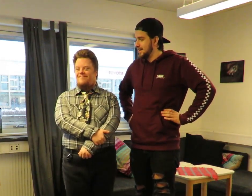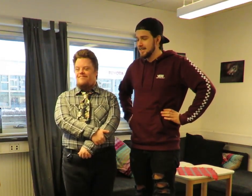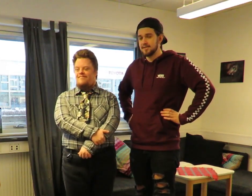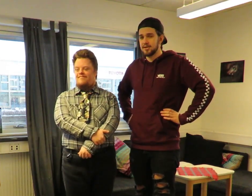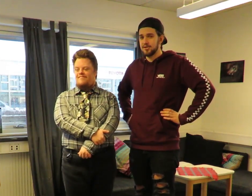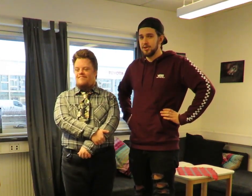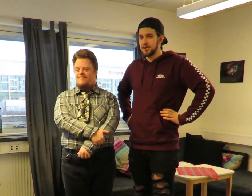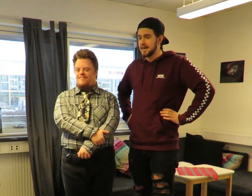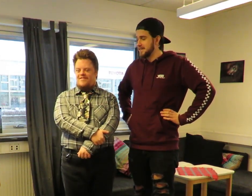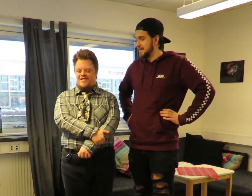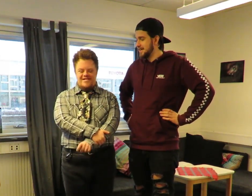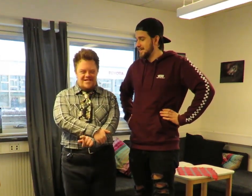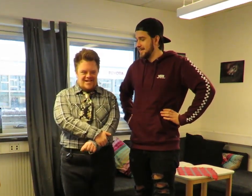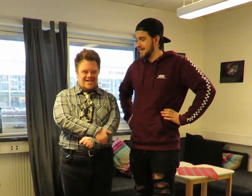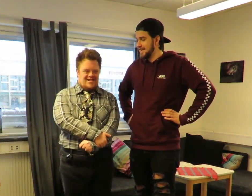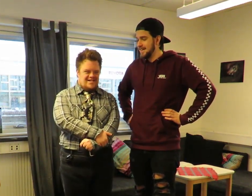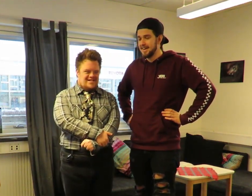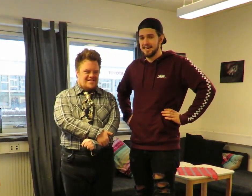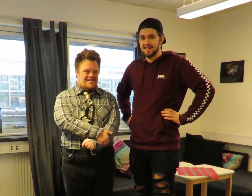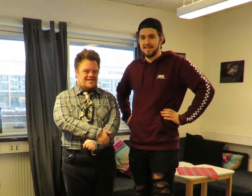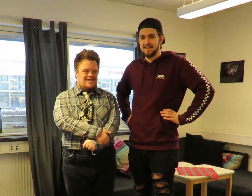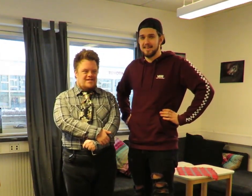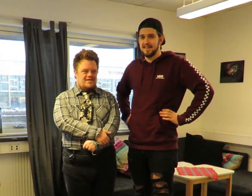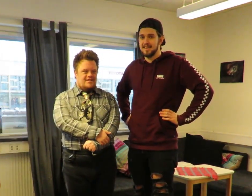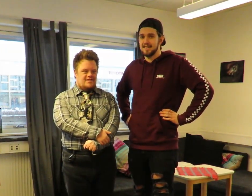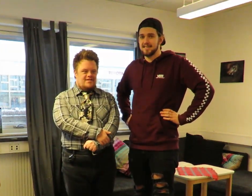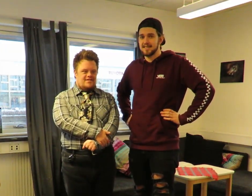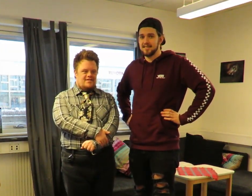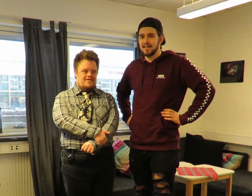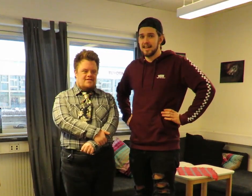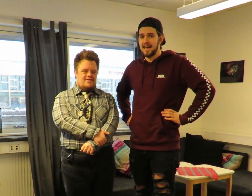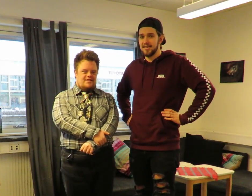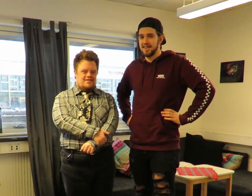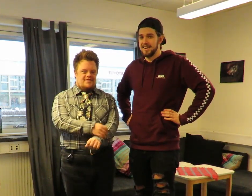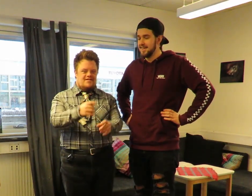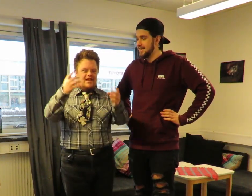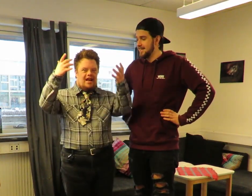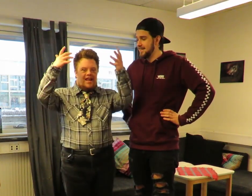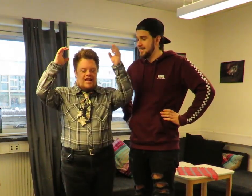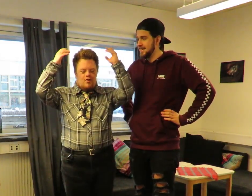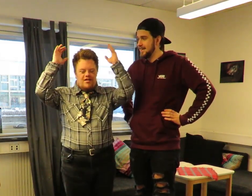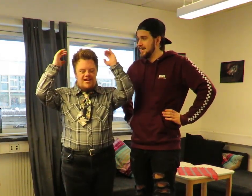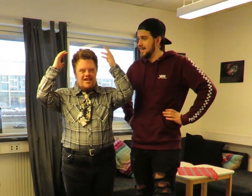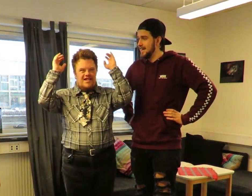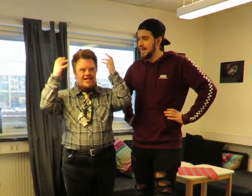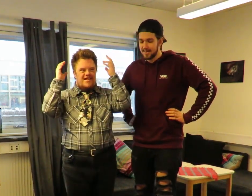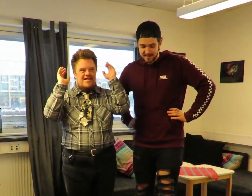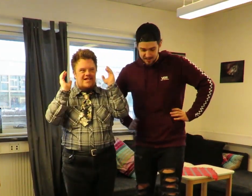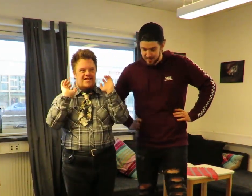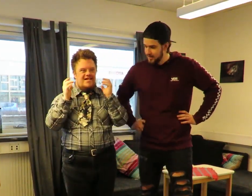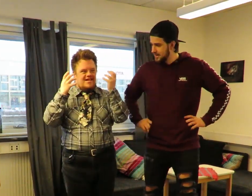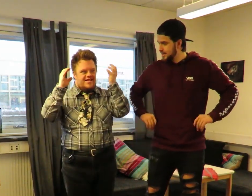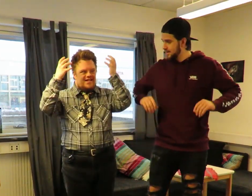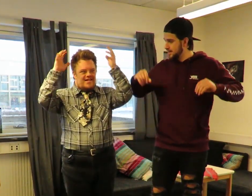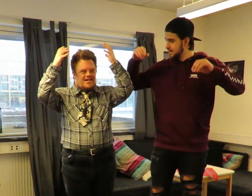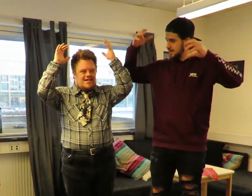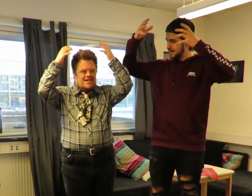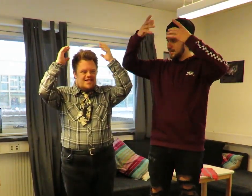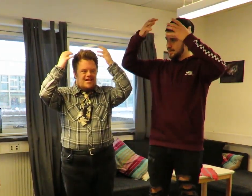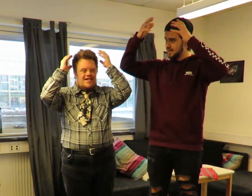Ska vi ta något djur kanske? Ja! Ja. Ska vi ta Leo? Jon? Lejon, är det så?